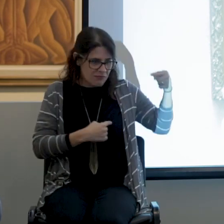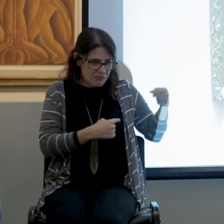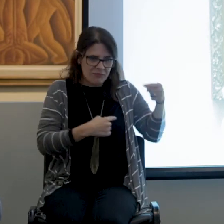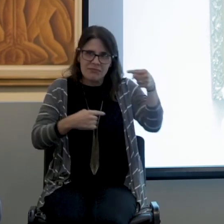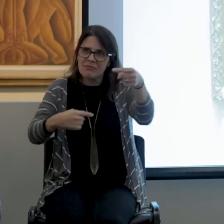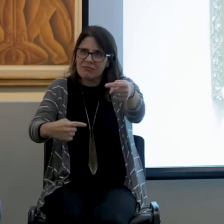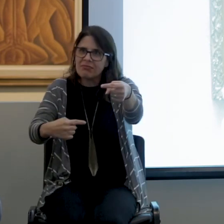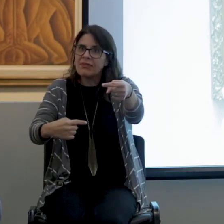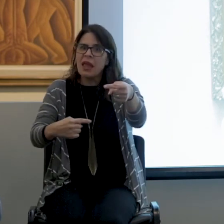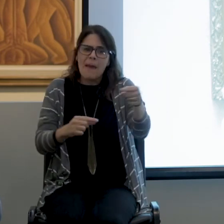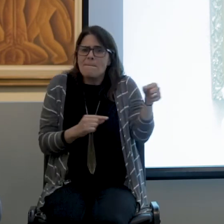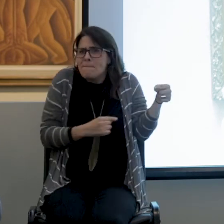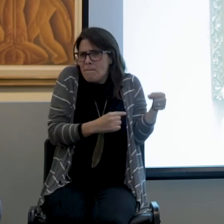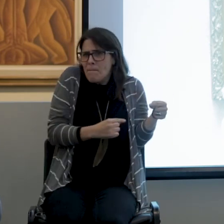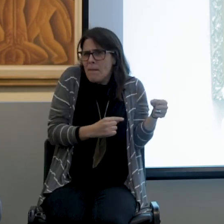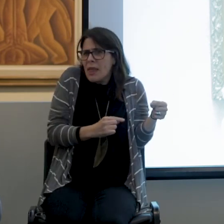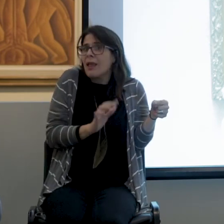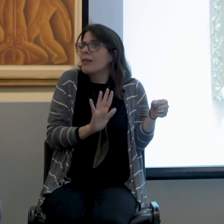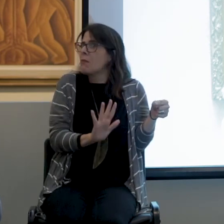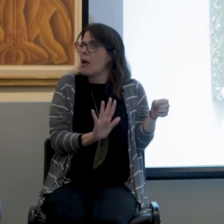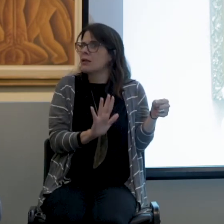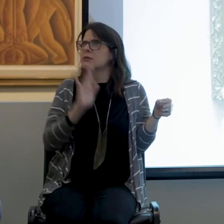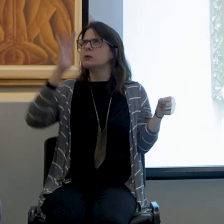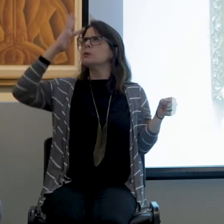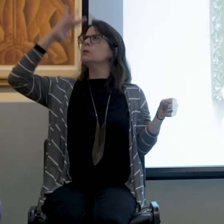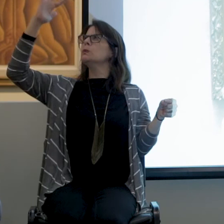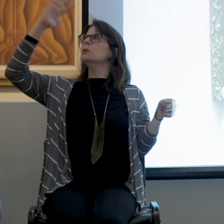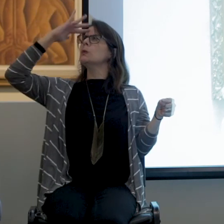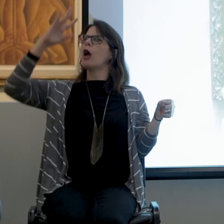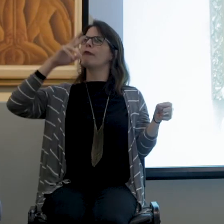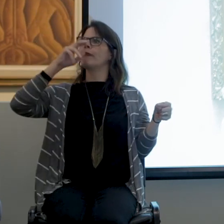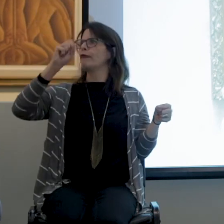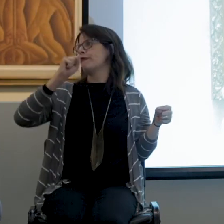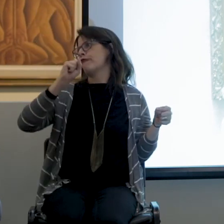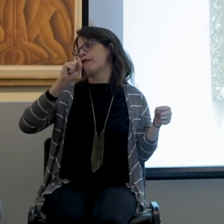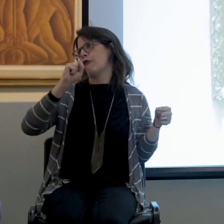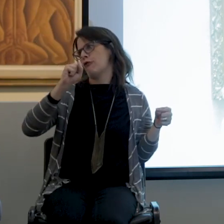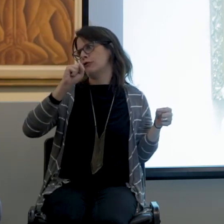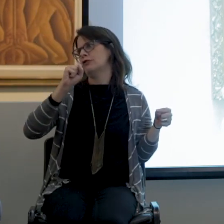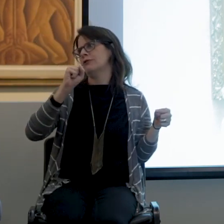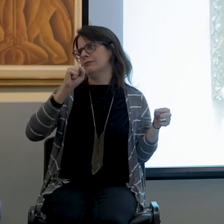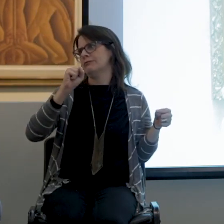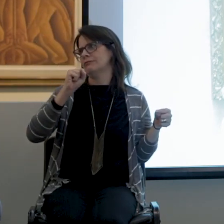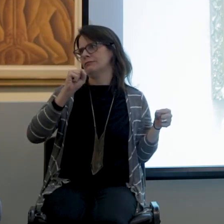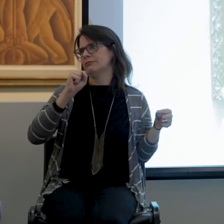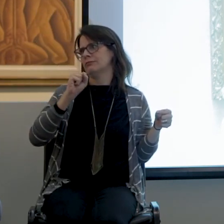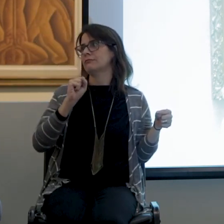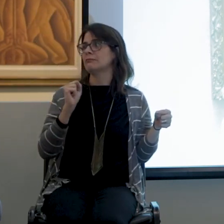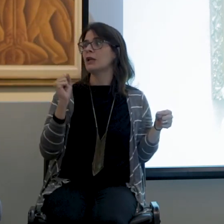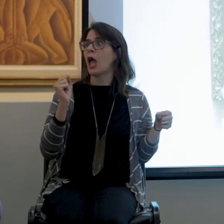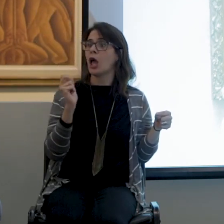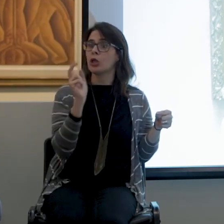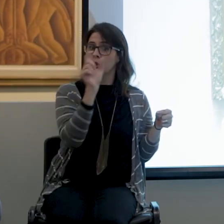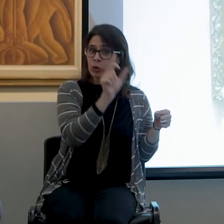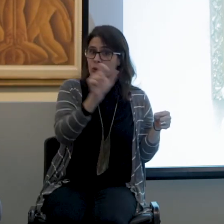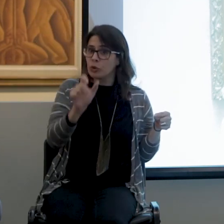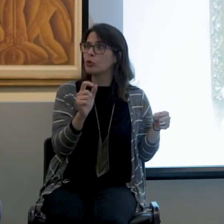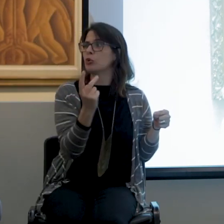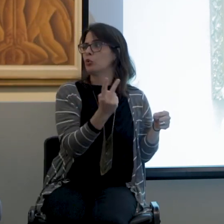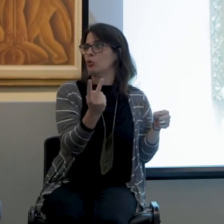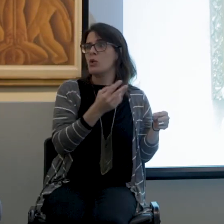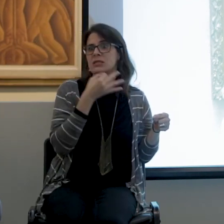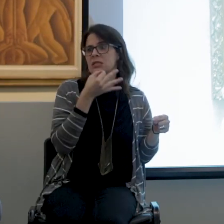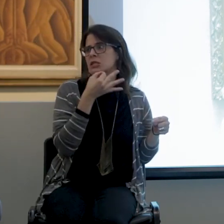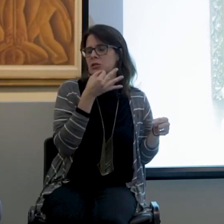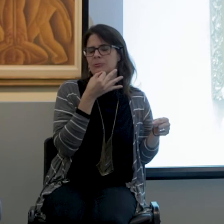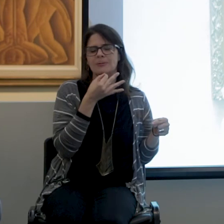são grandiosas e difíceis nas ideias e tal, de dois críticos fundamentais do século XX. Talvez os